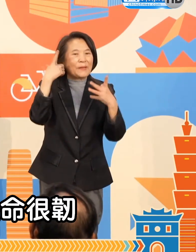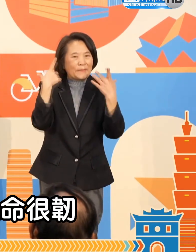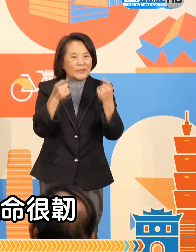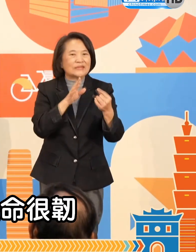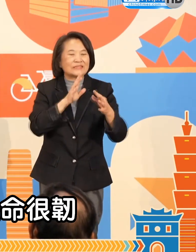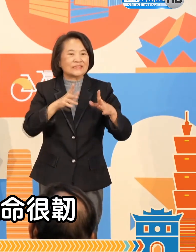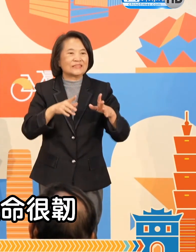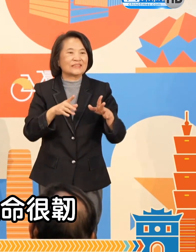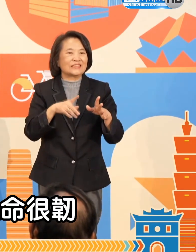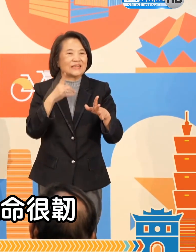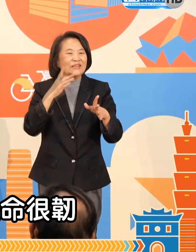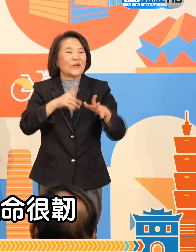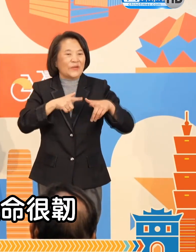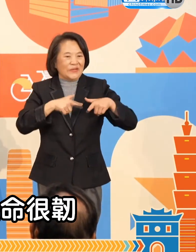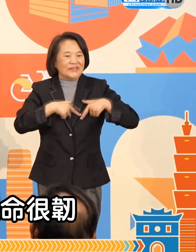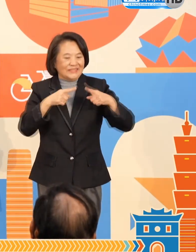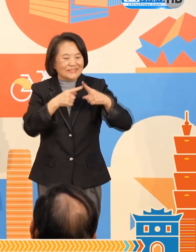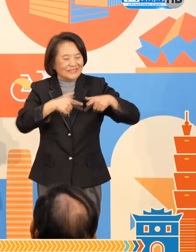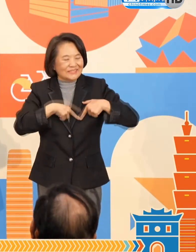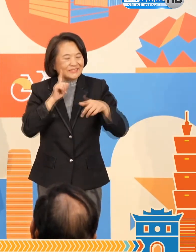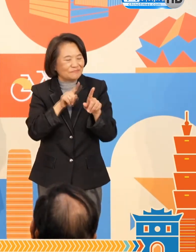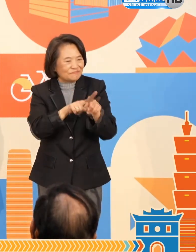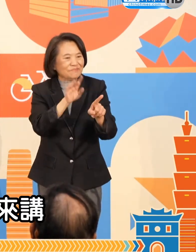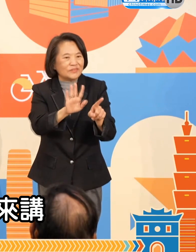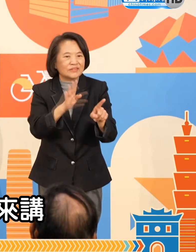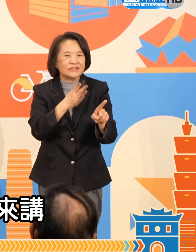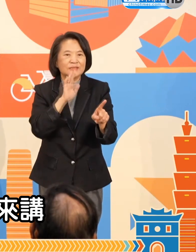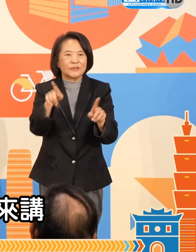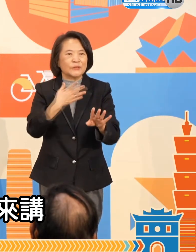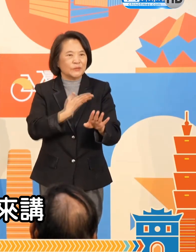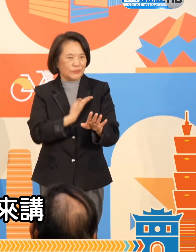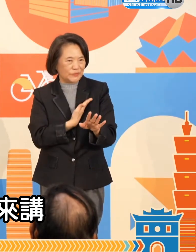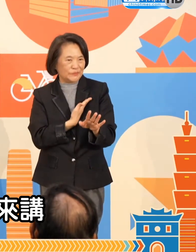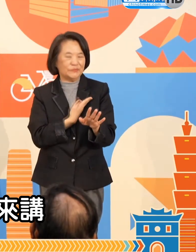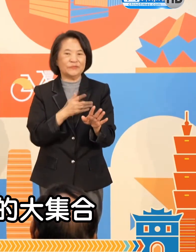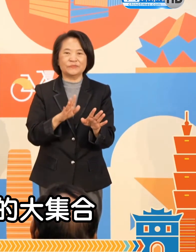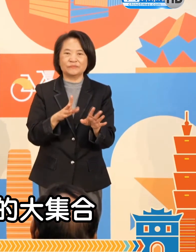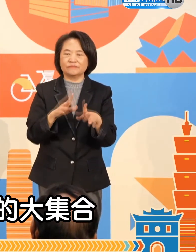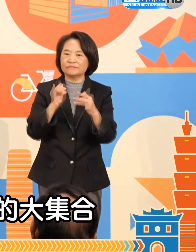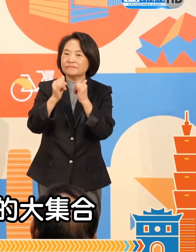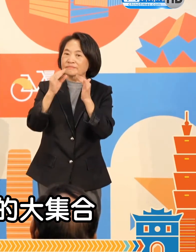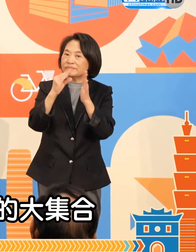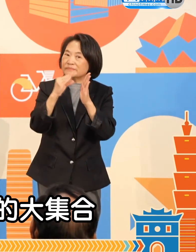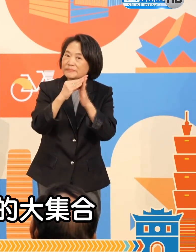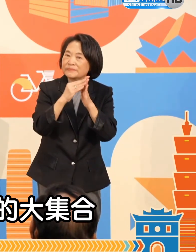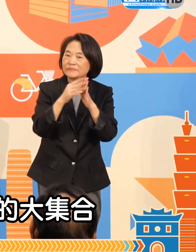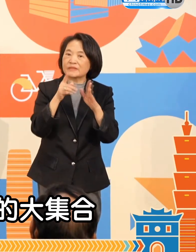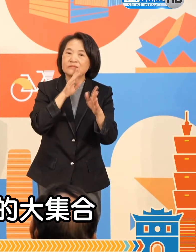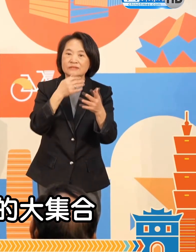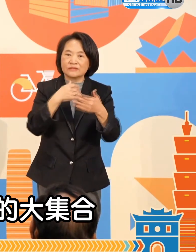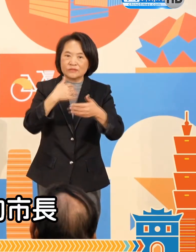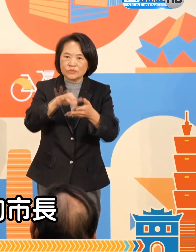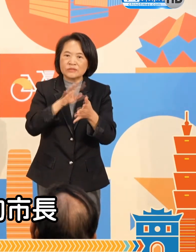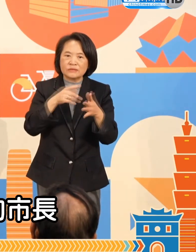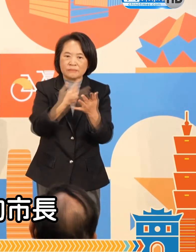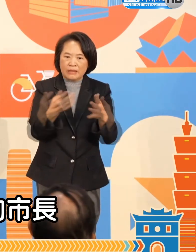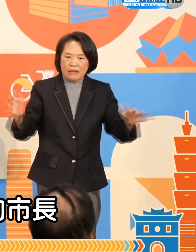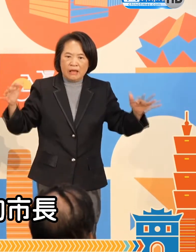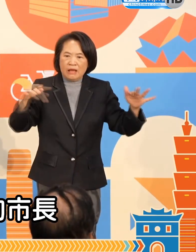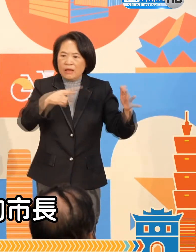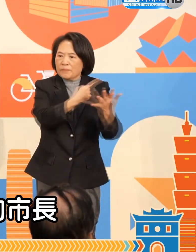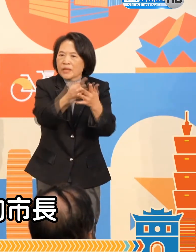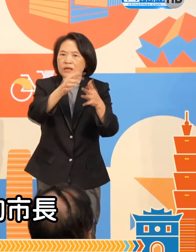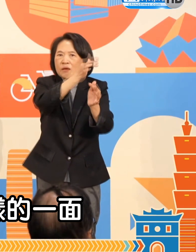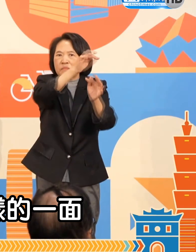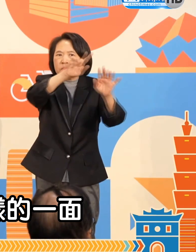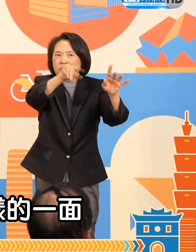是命就轮了，命就轮。对于社会局来讲哈，我们是所有弱势的大集合。那各位